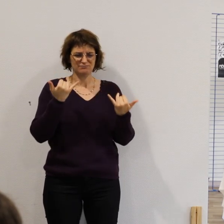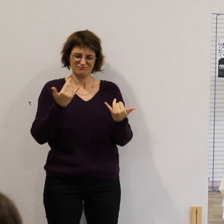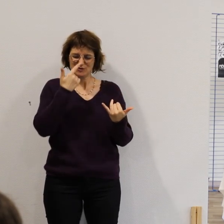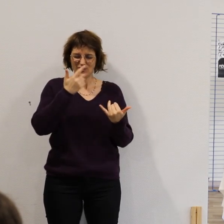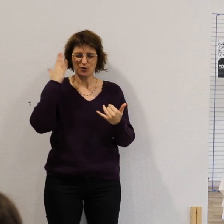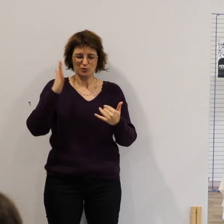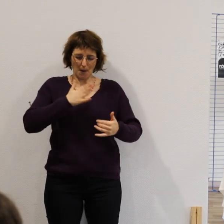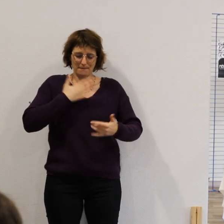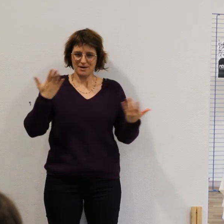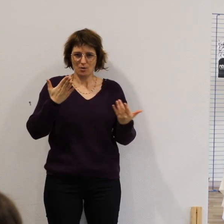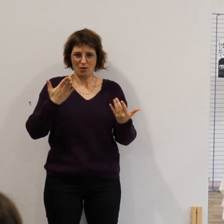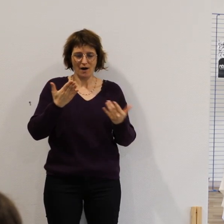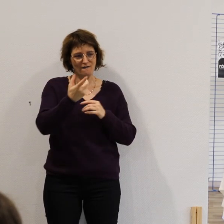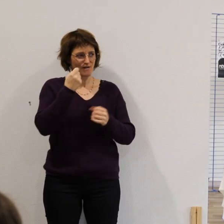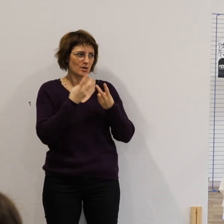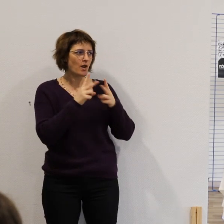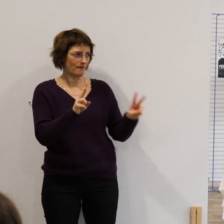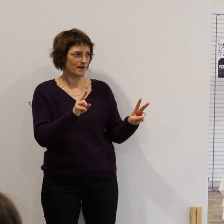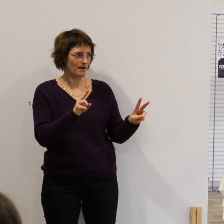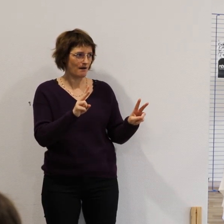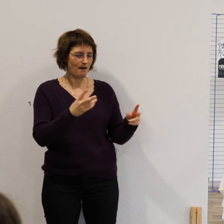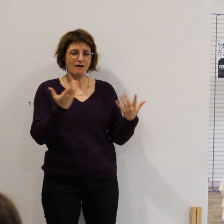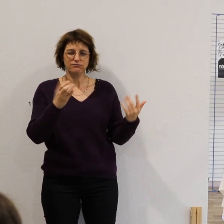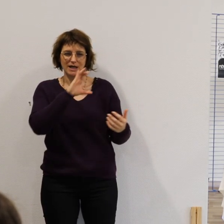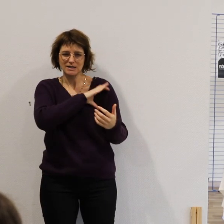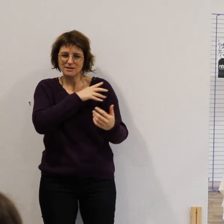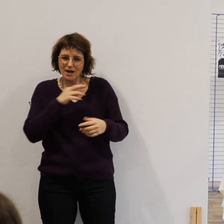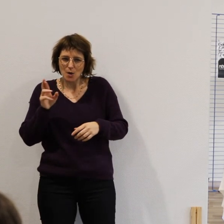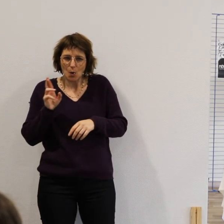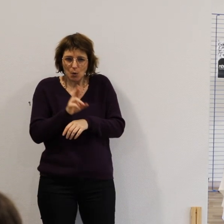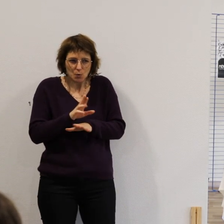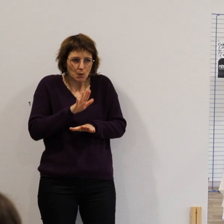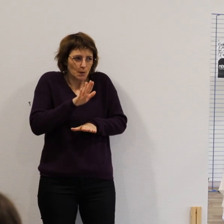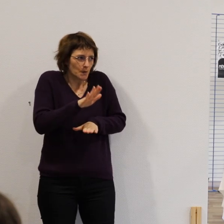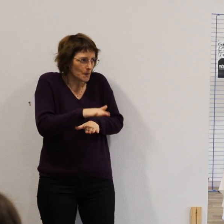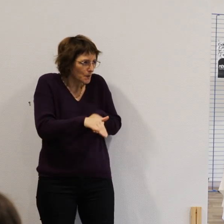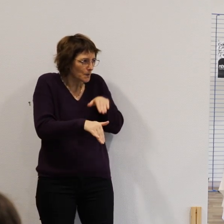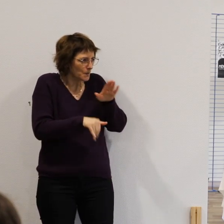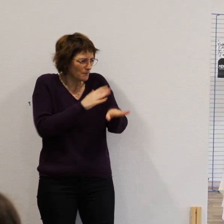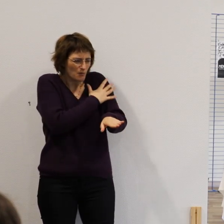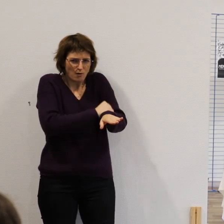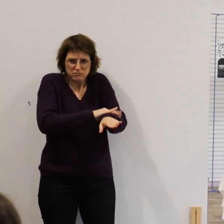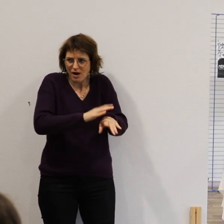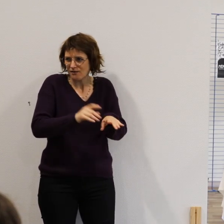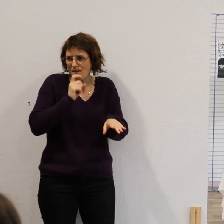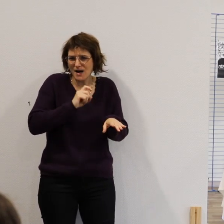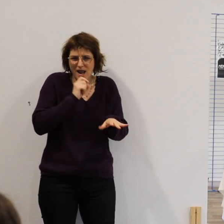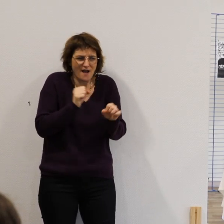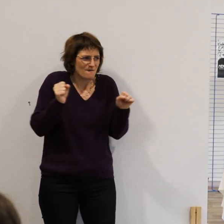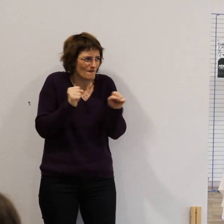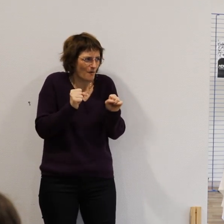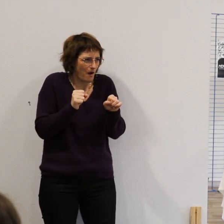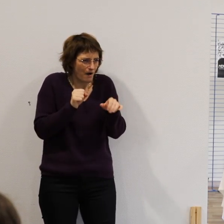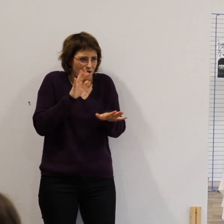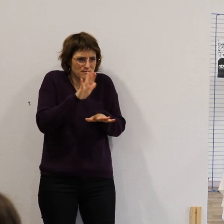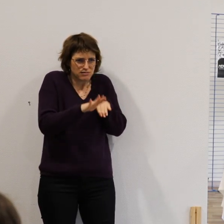villes. Alors je rentrais à pas feutrés, le poil couvert de givre. Qui se méfierait